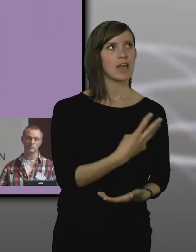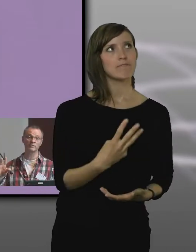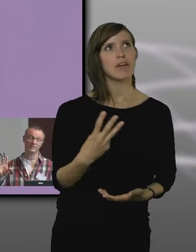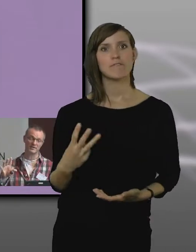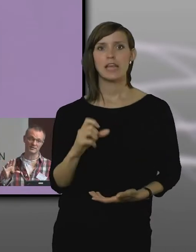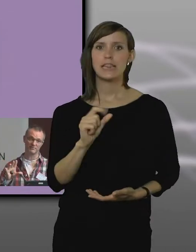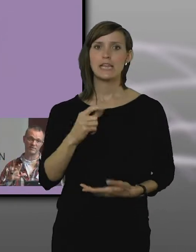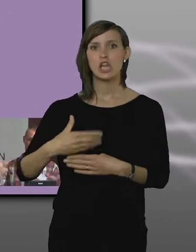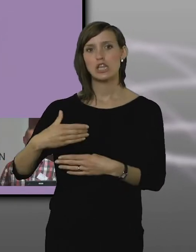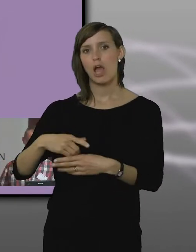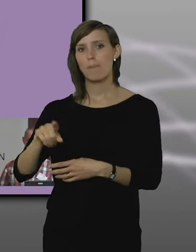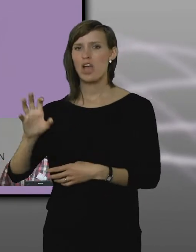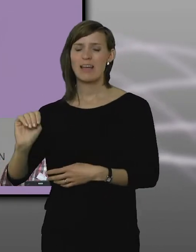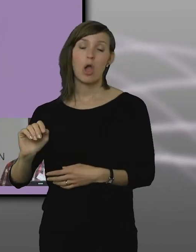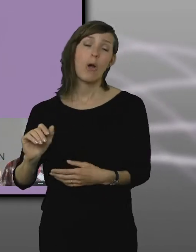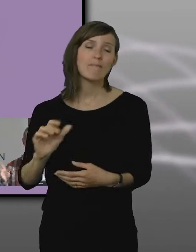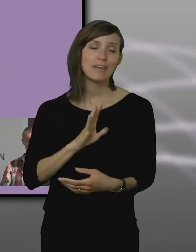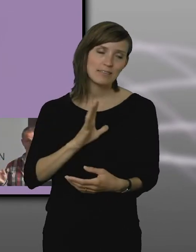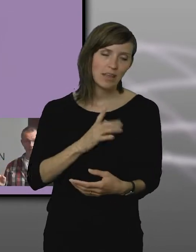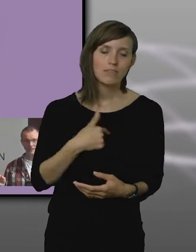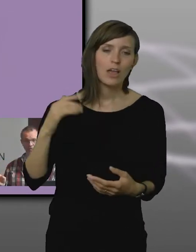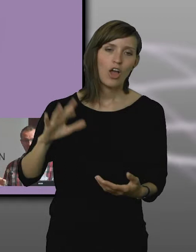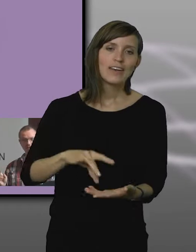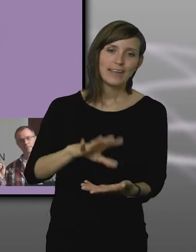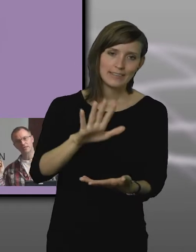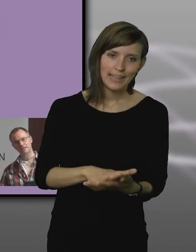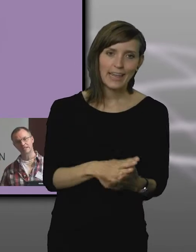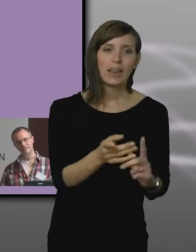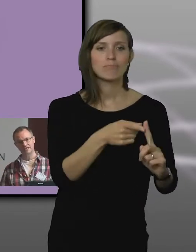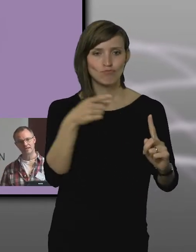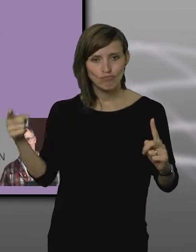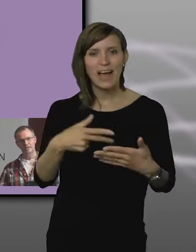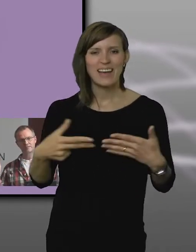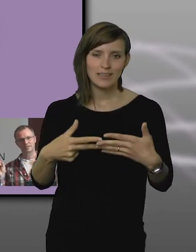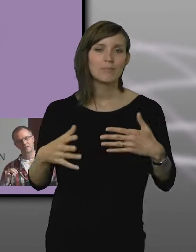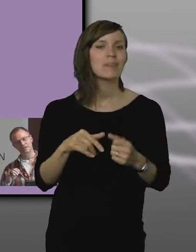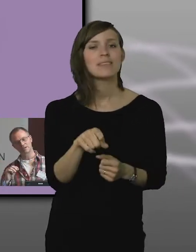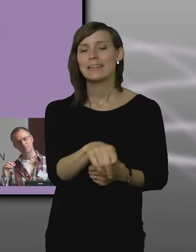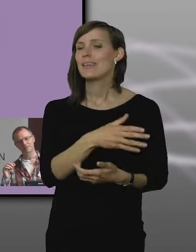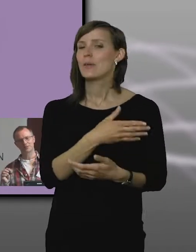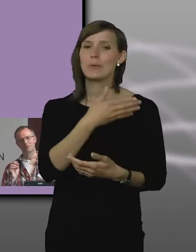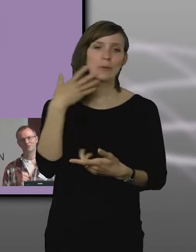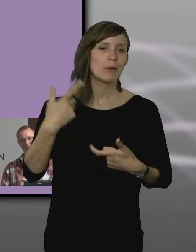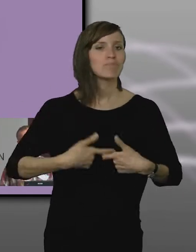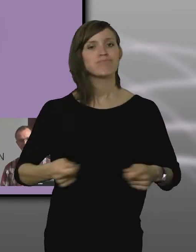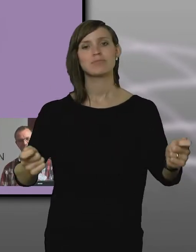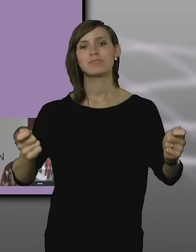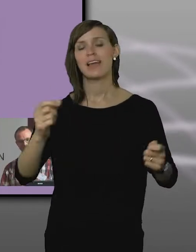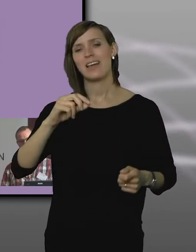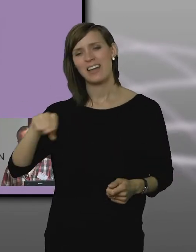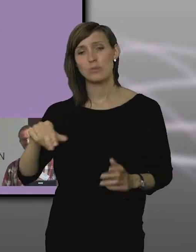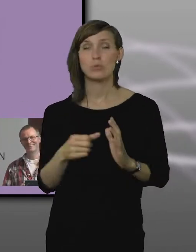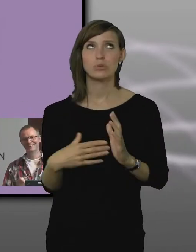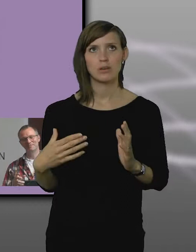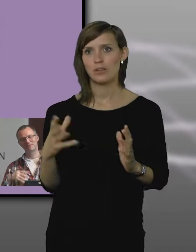www.digitalteatern.se. Jo, den finns. Vi har registrerat en massa varianter på det, men den är inte lanserad. Därför att det är massa kostnader kopplade till